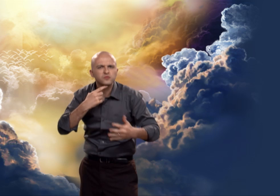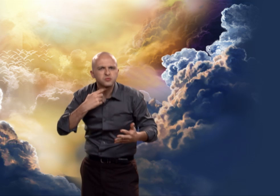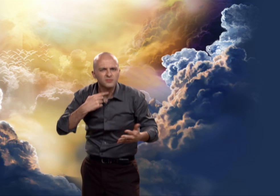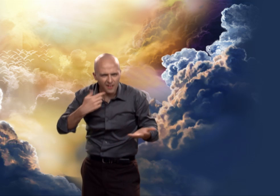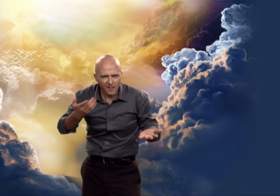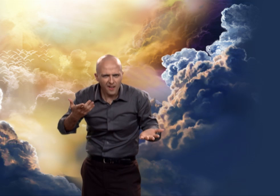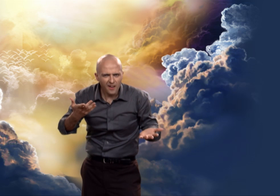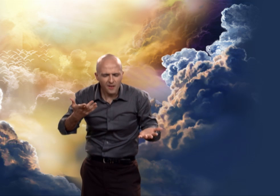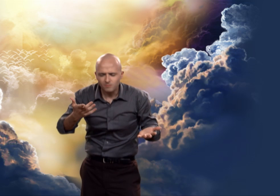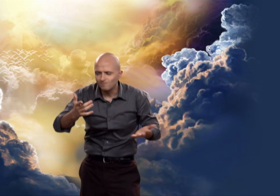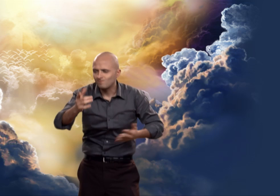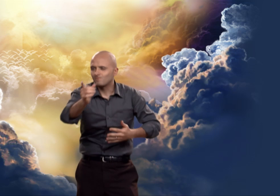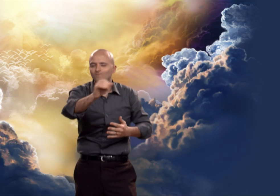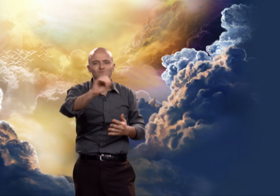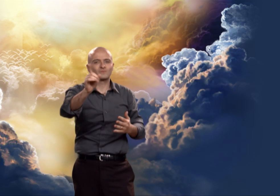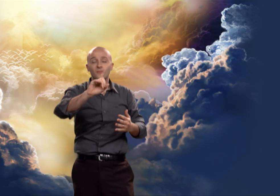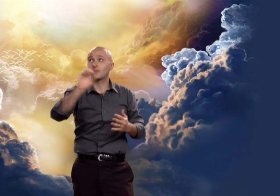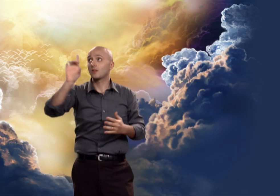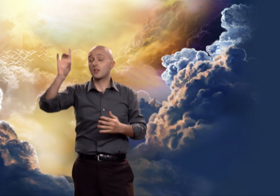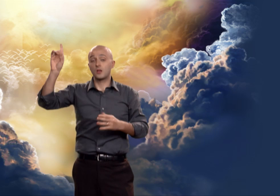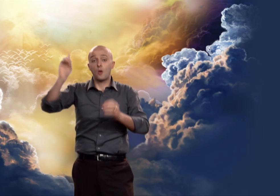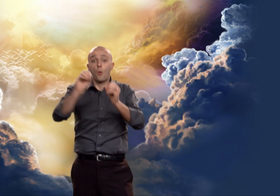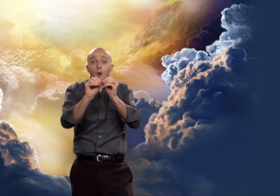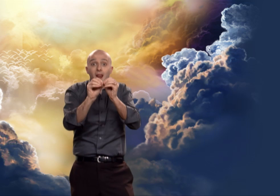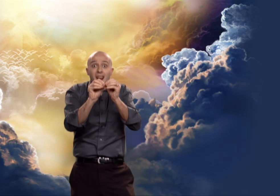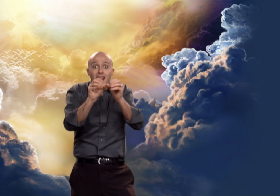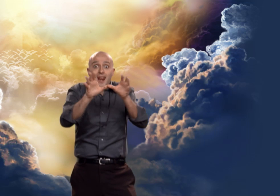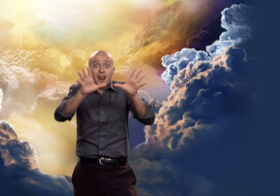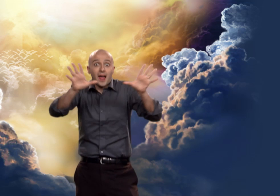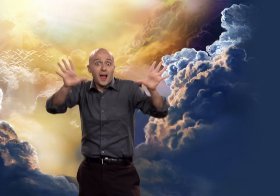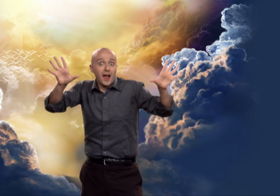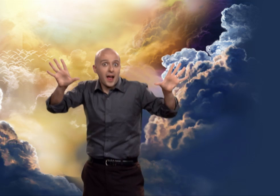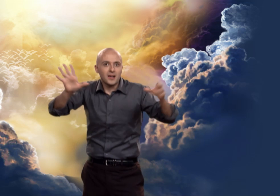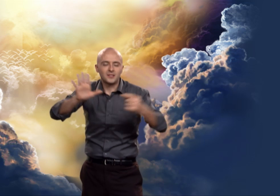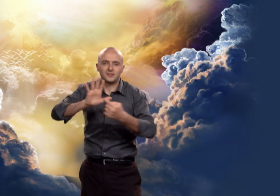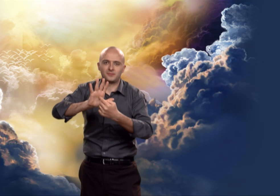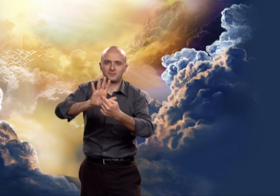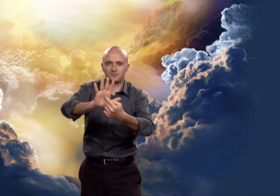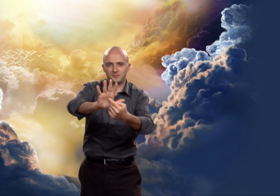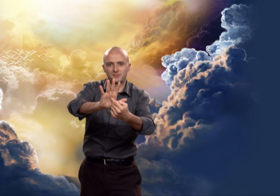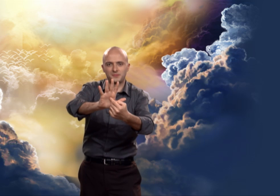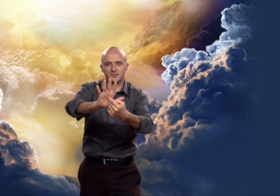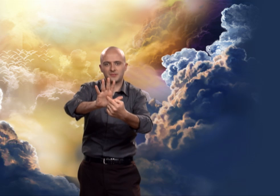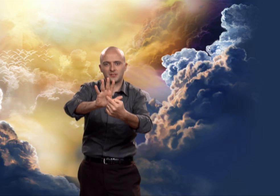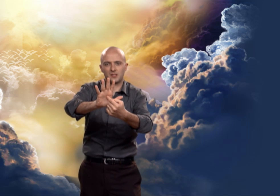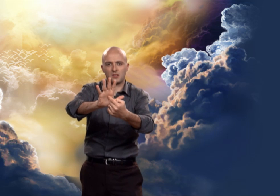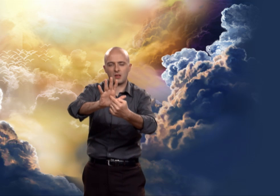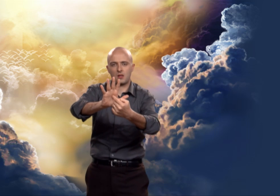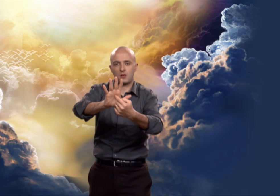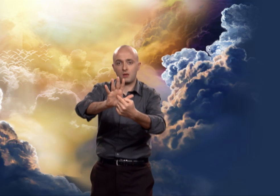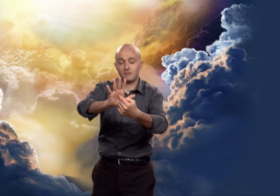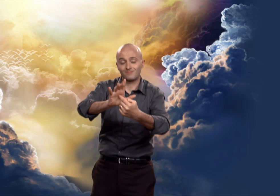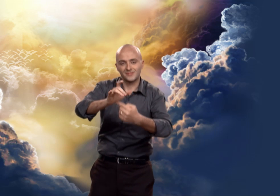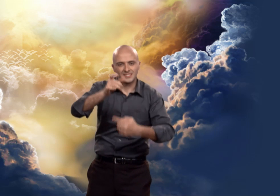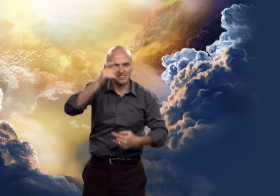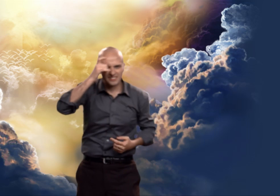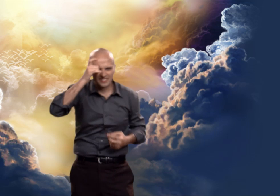Quanto menos espirituais e altruístas forem as doutrinas apresentadas, mais facilmente serão aceitas. Satanás